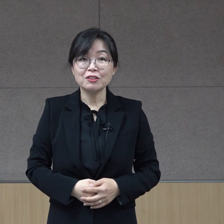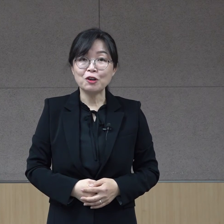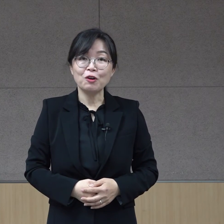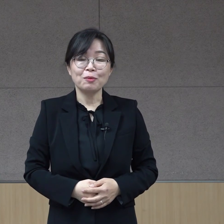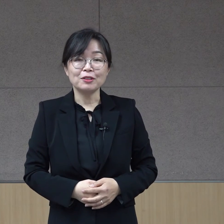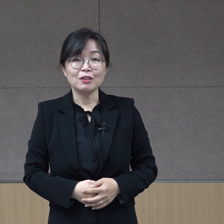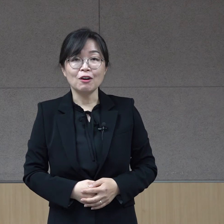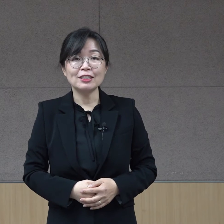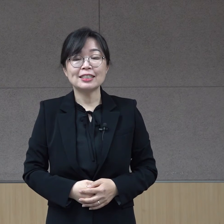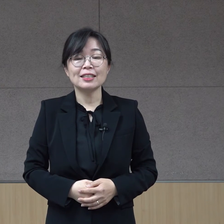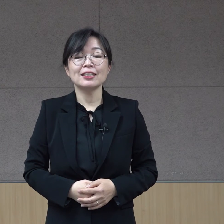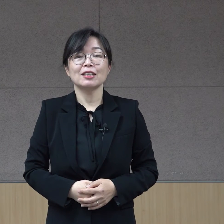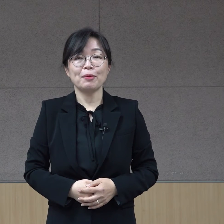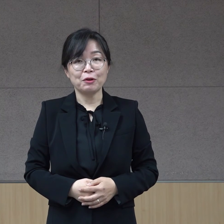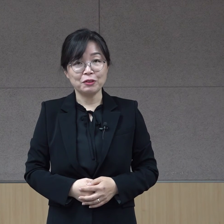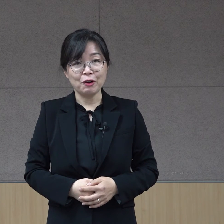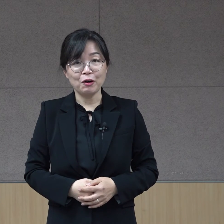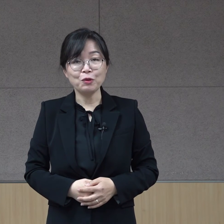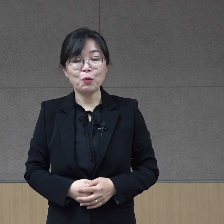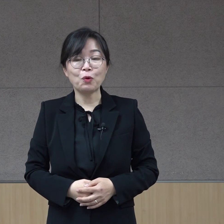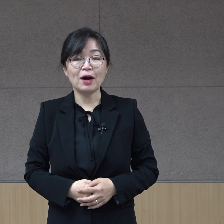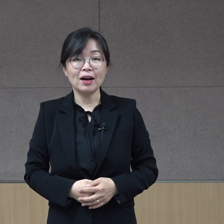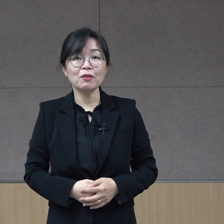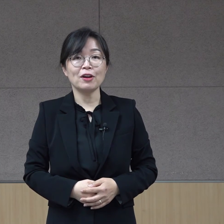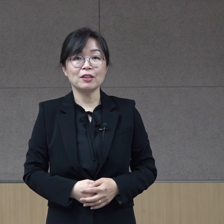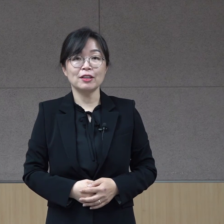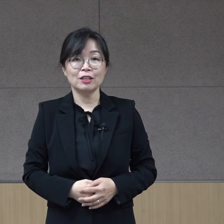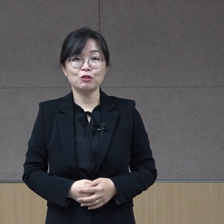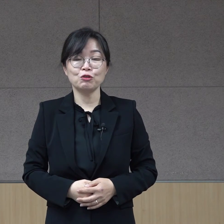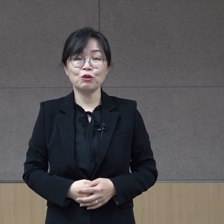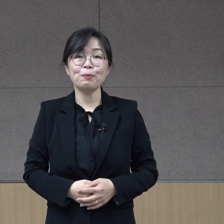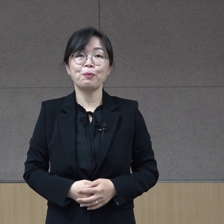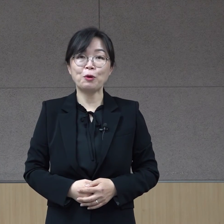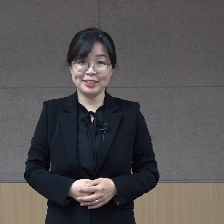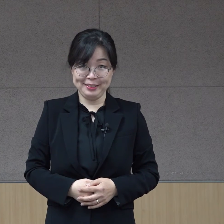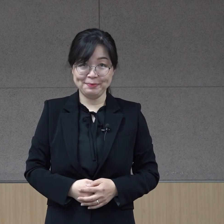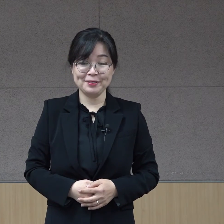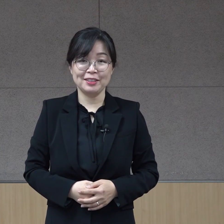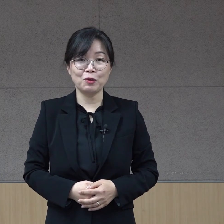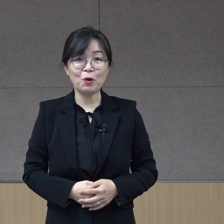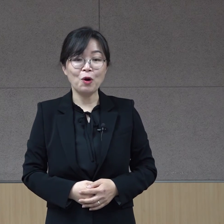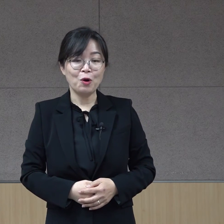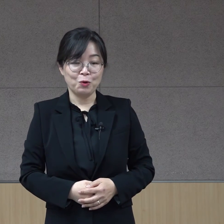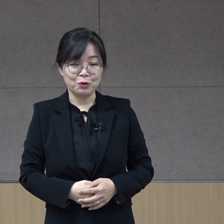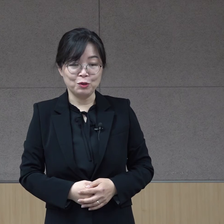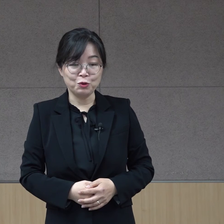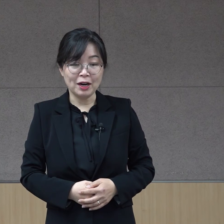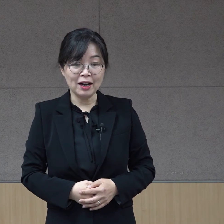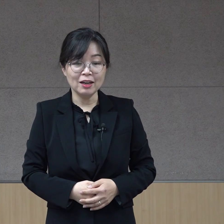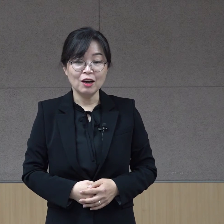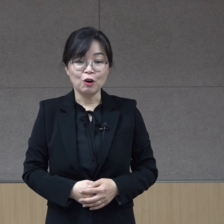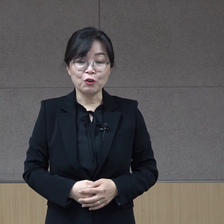순서는요. 먼저 지난 시간에 배웠던 5강 관련된 수업 복습, 그리고 오늘 6강